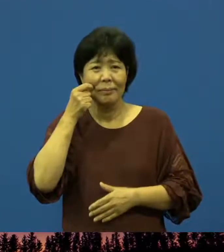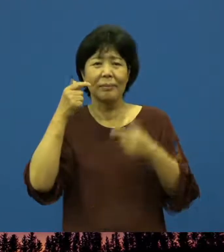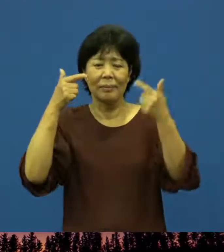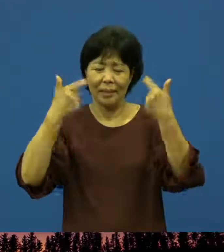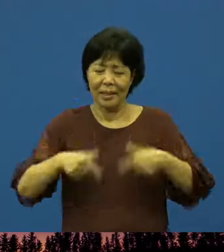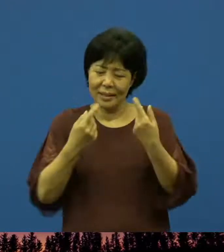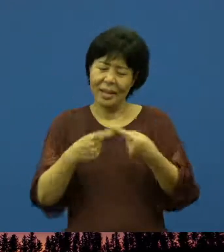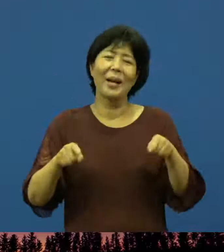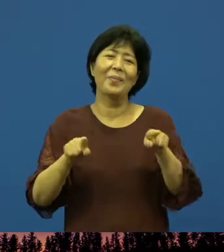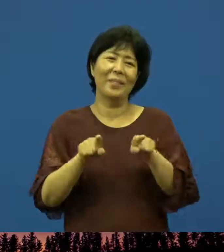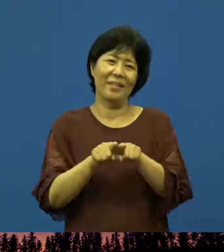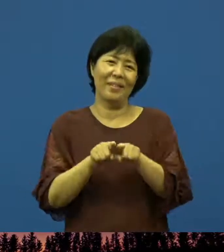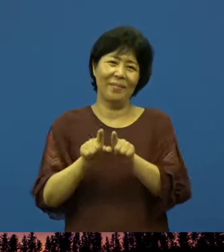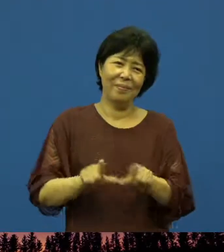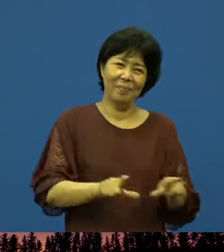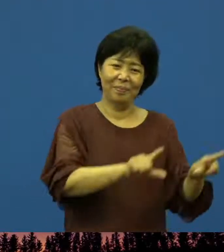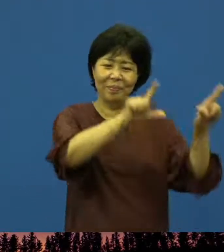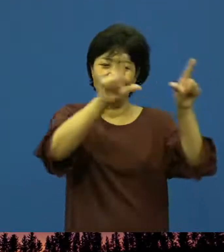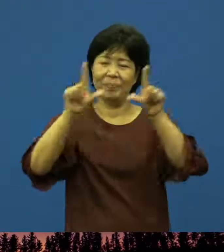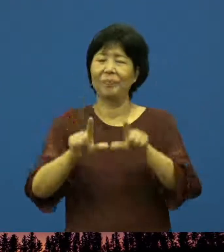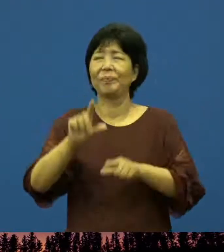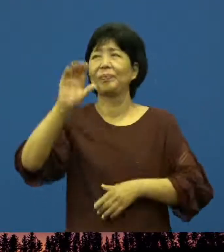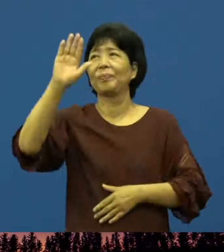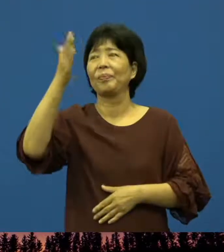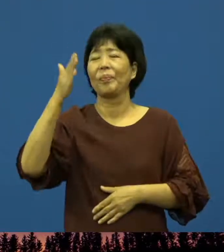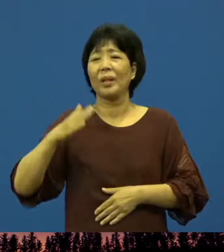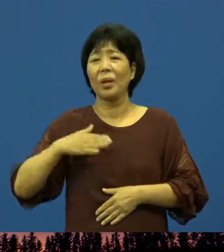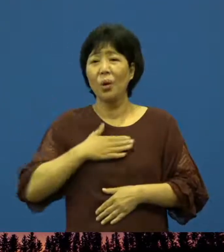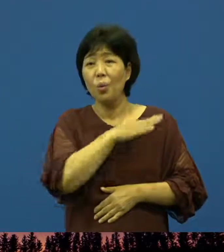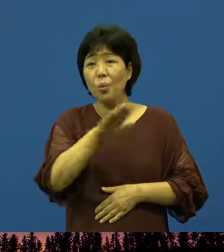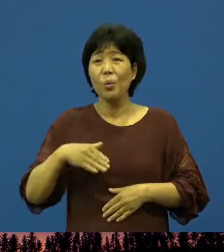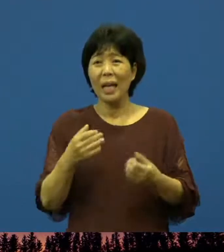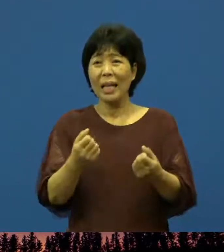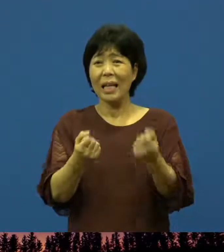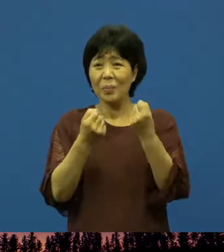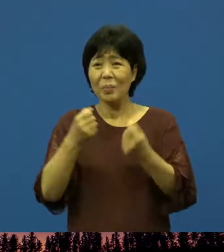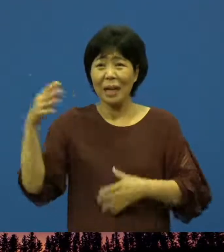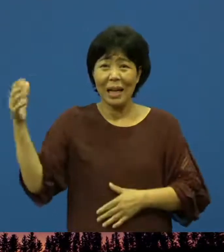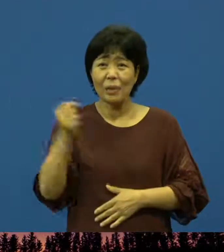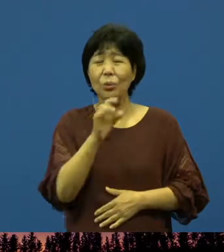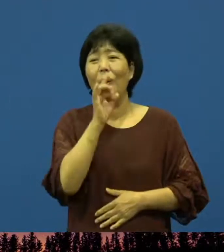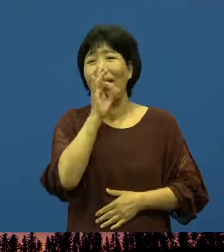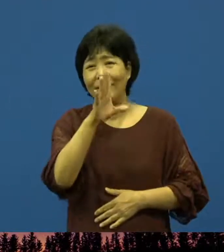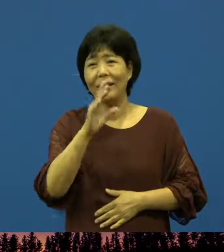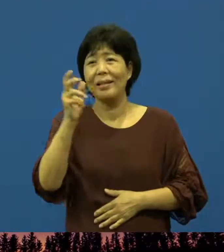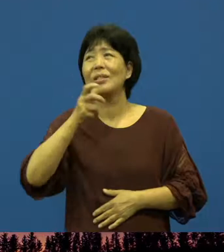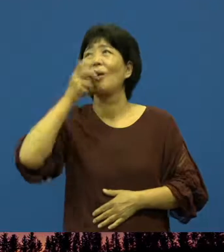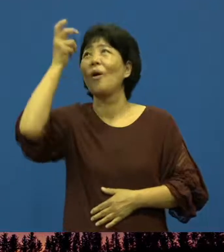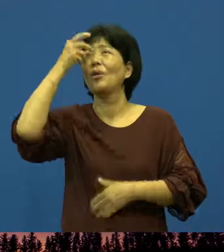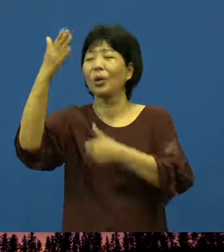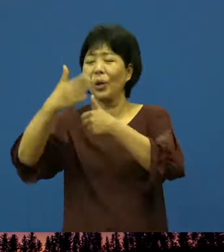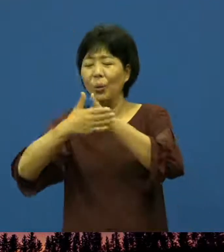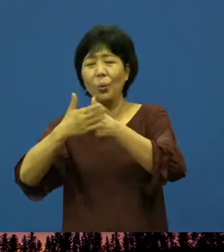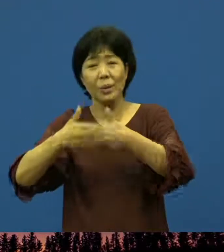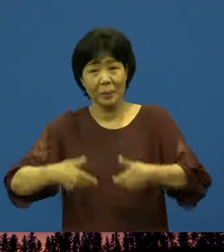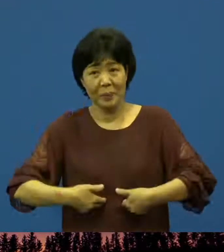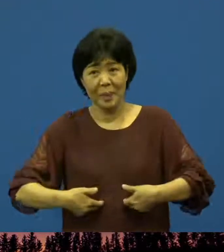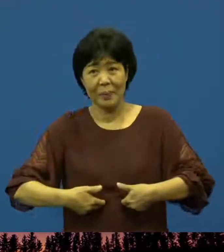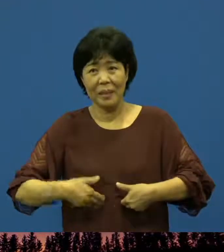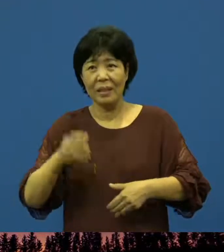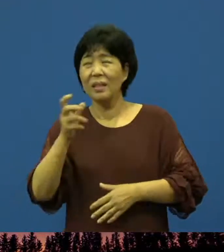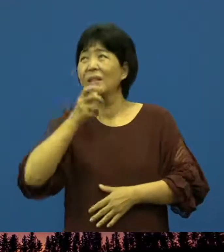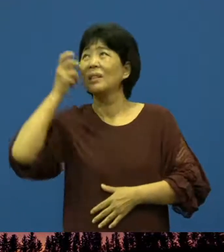것이죠. 사랑하는 성도 여러분, 이것은 우리의 힘만으로는 안 돼요. 성령의 도우심이 있어야 합니다. 성령이